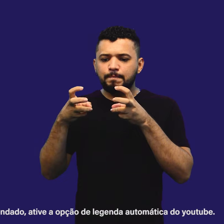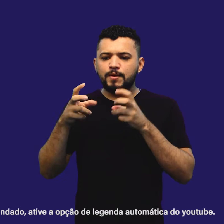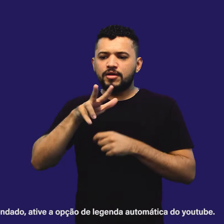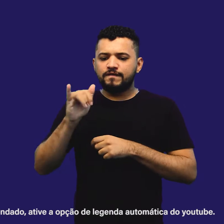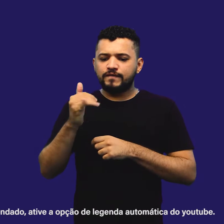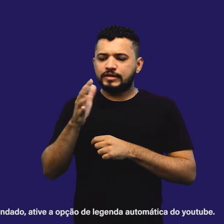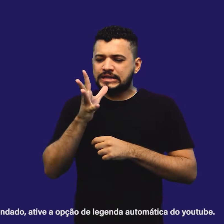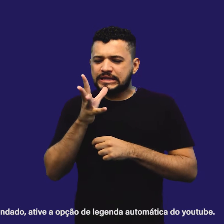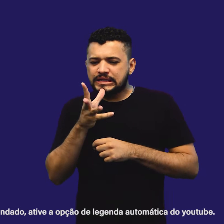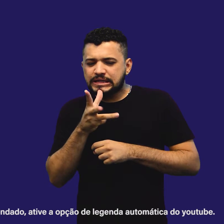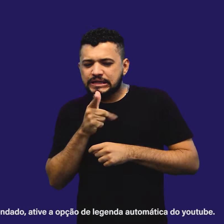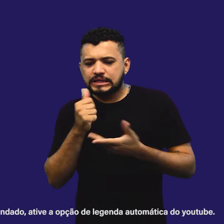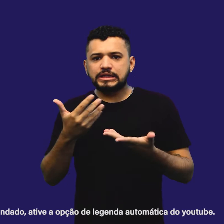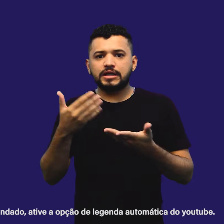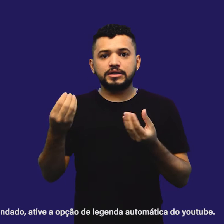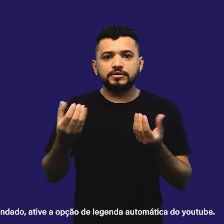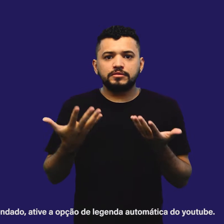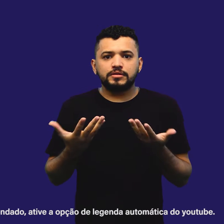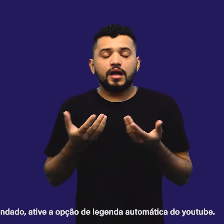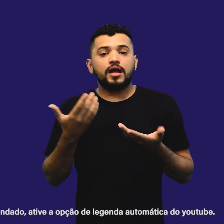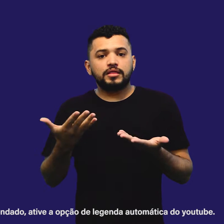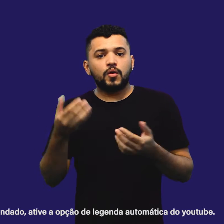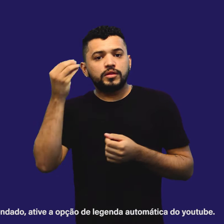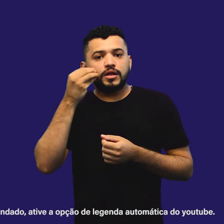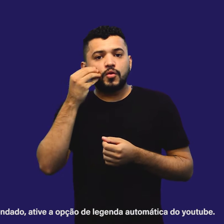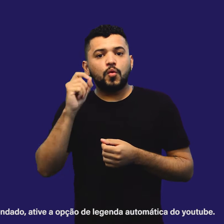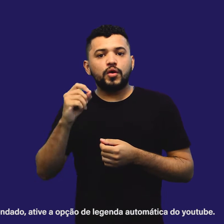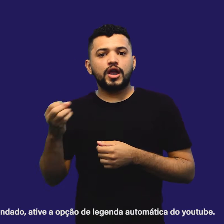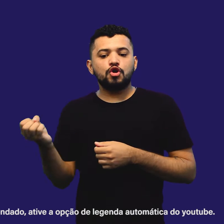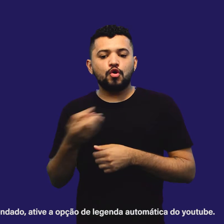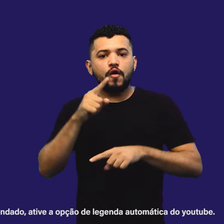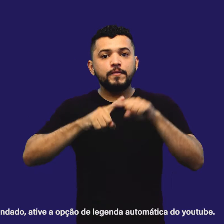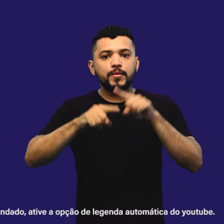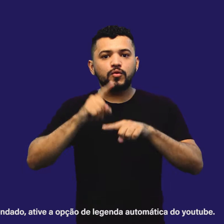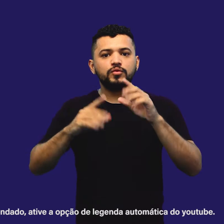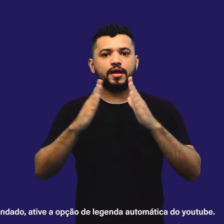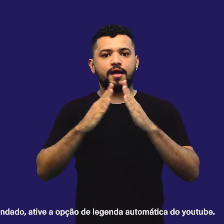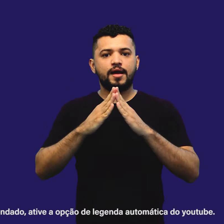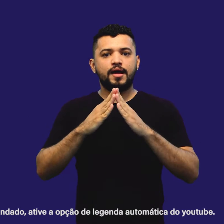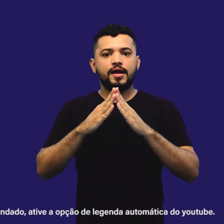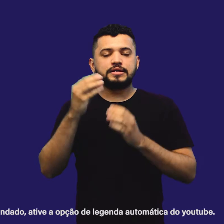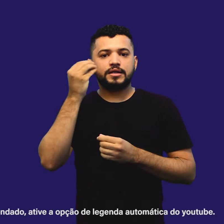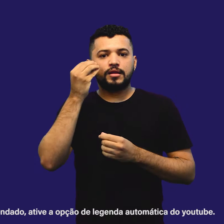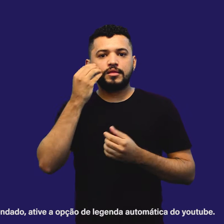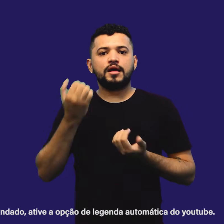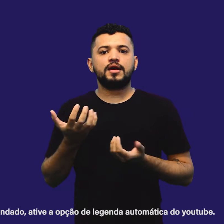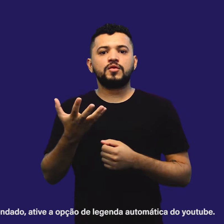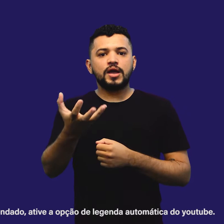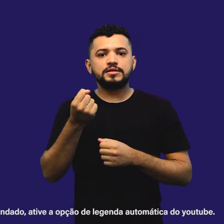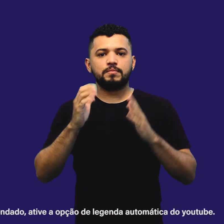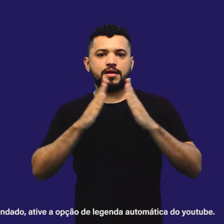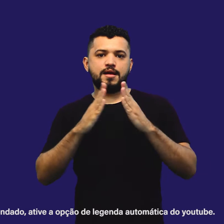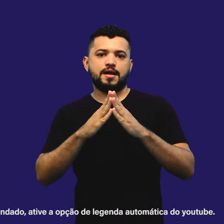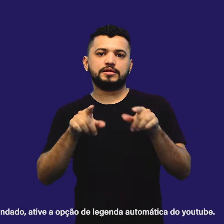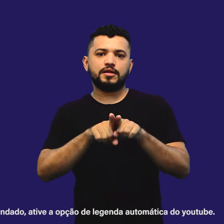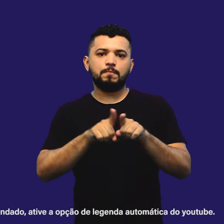mais, atuar de forma a levar produtos novos com as pessoas todas em casa, querendo uma coisa diferente, querendo receber na sua